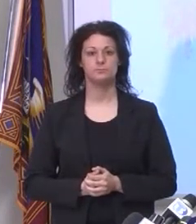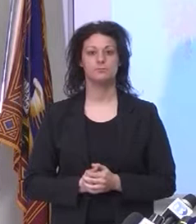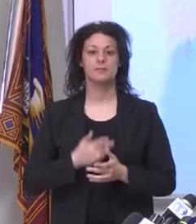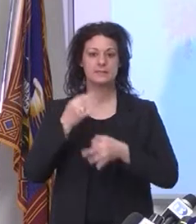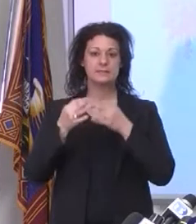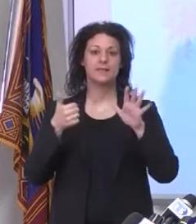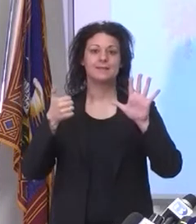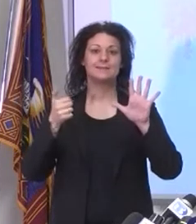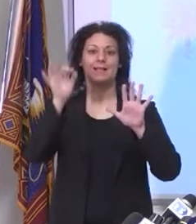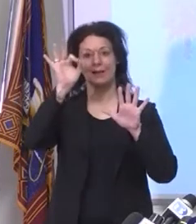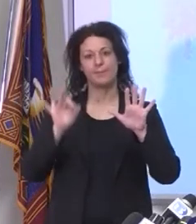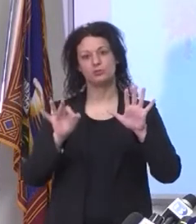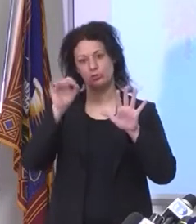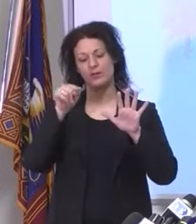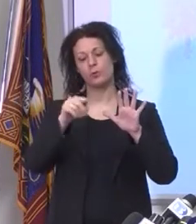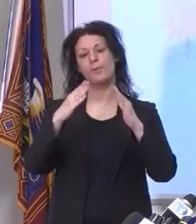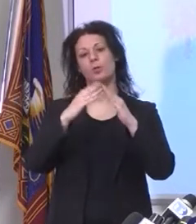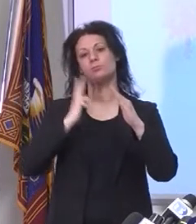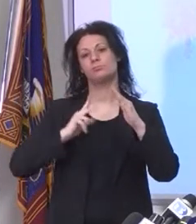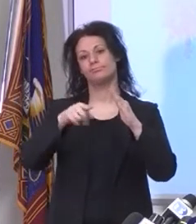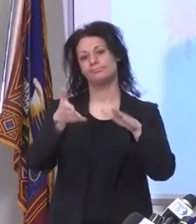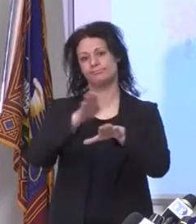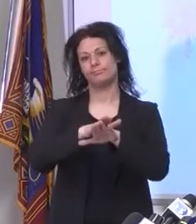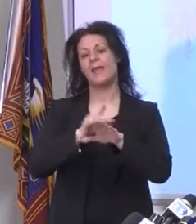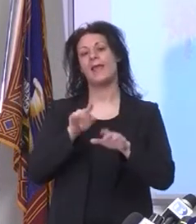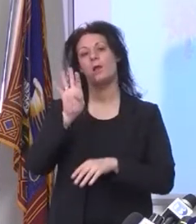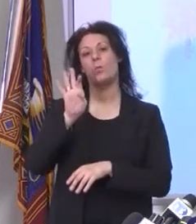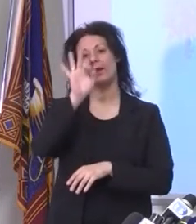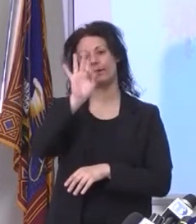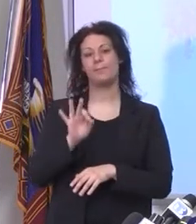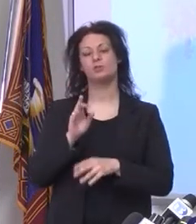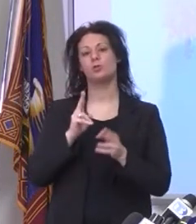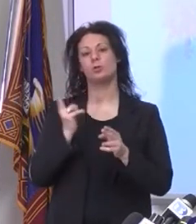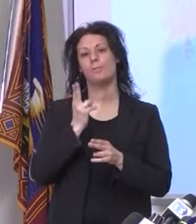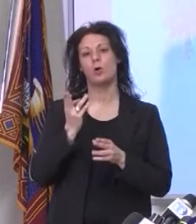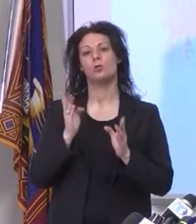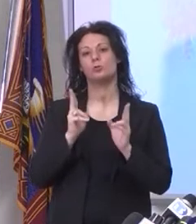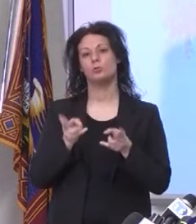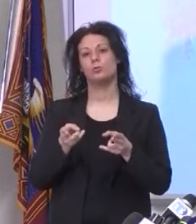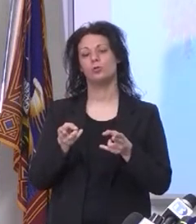60% in strutture e un 40% in ospedale, insomma più o meno è così la percentuale.